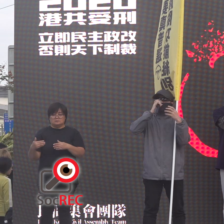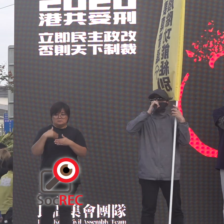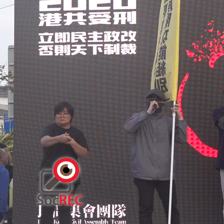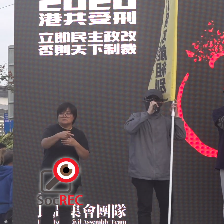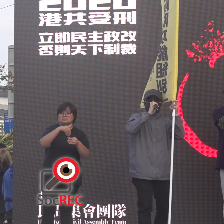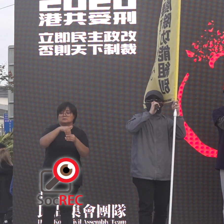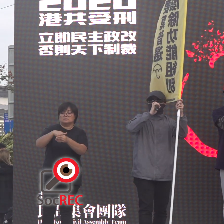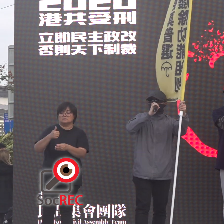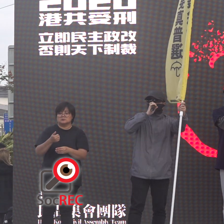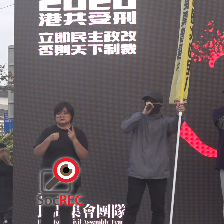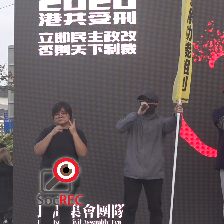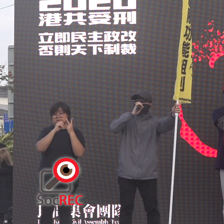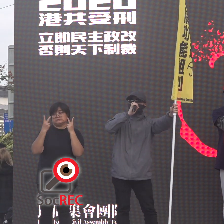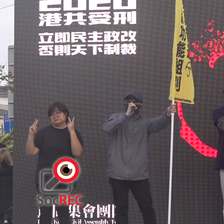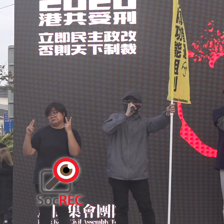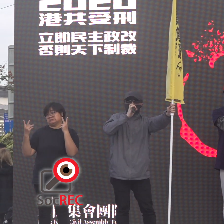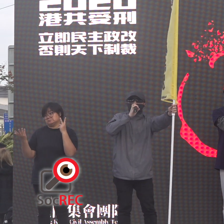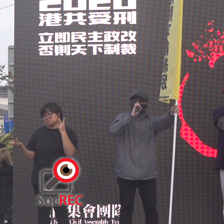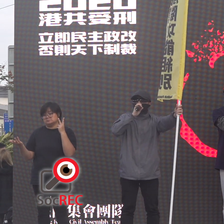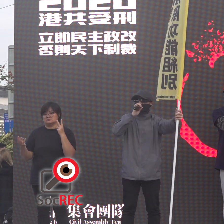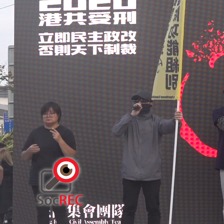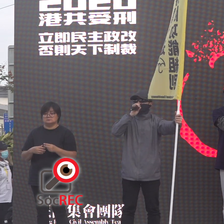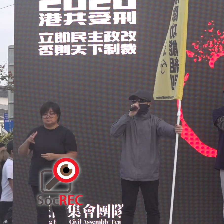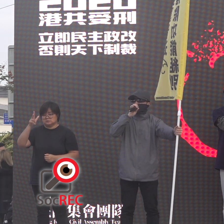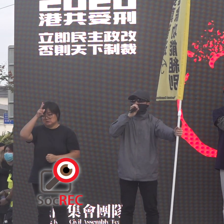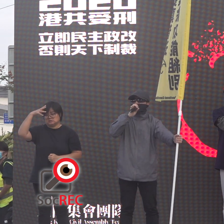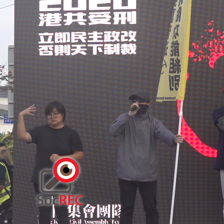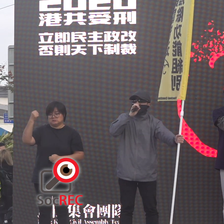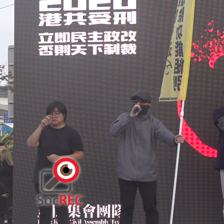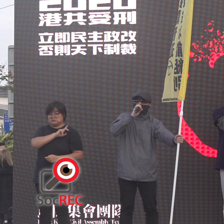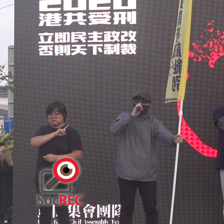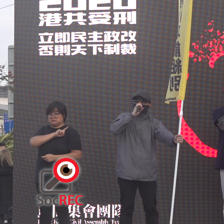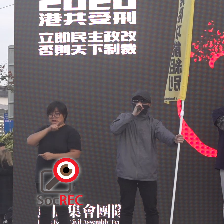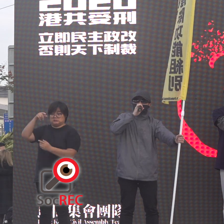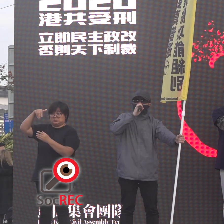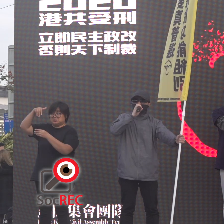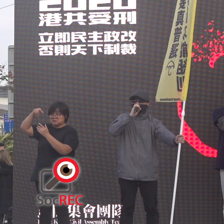2022年，我哋可以普選特首，亦都普選立法會，好唔好啊？ 好！ 我 要